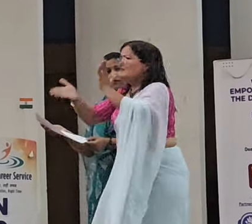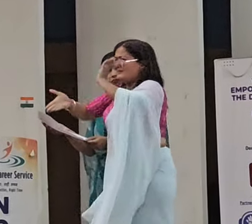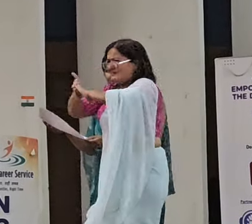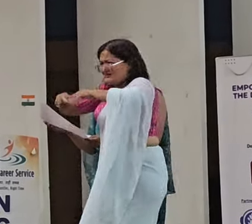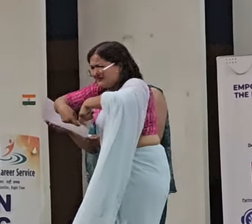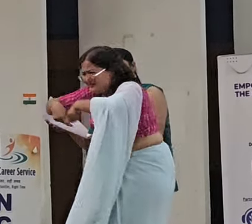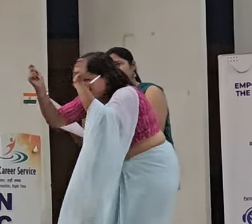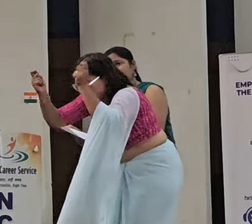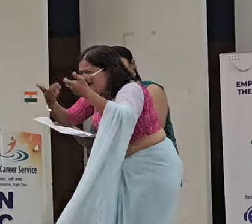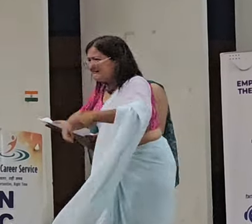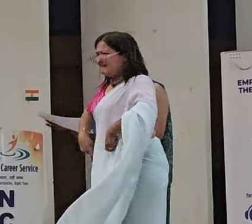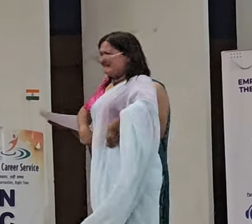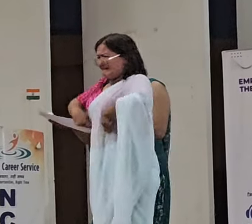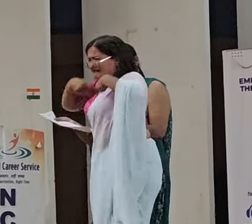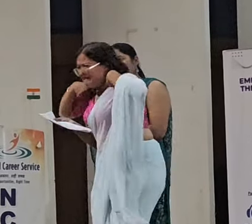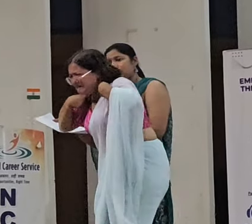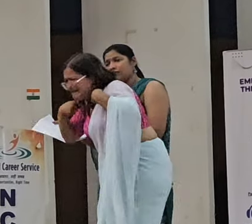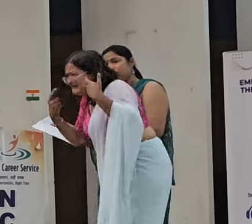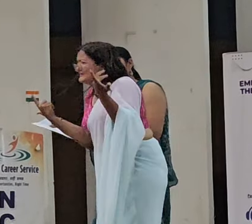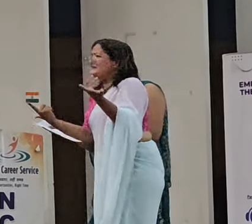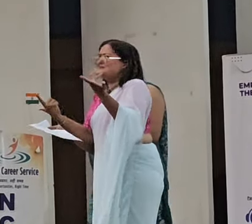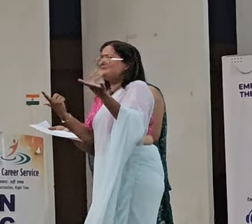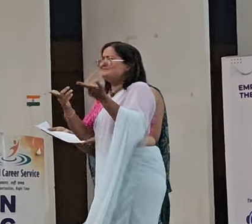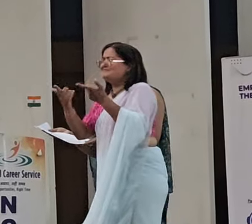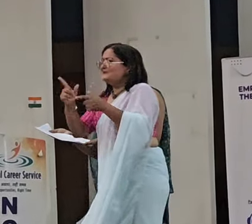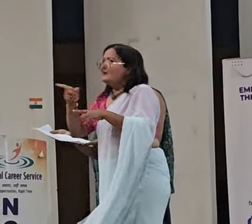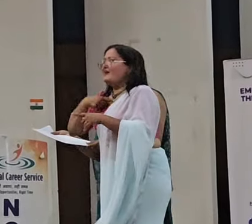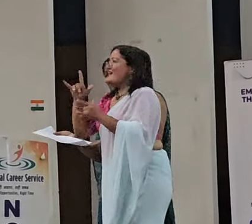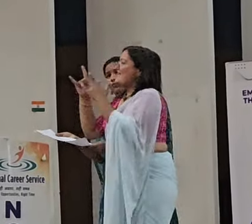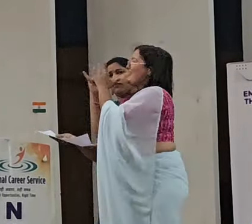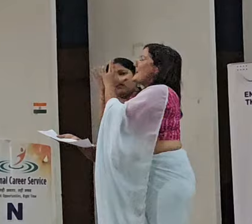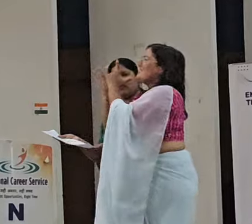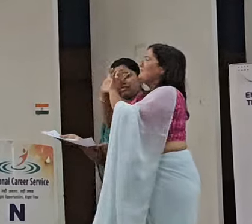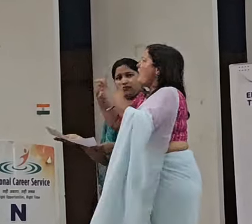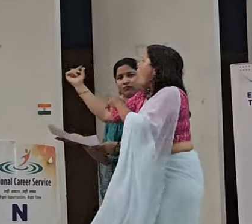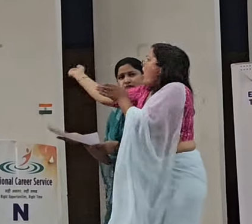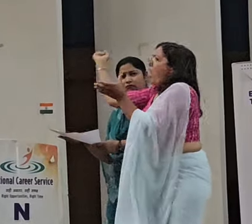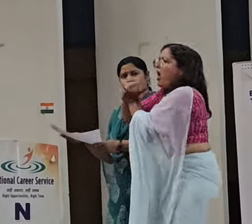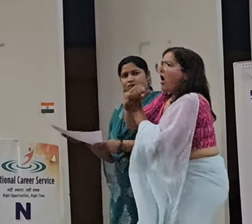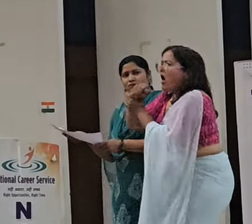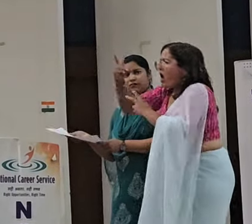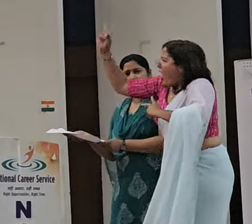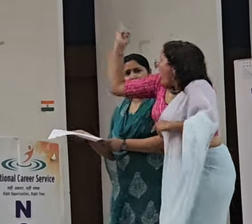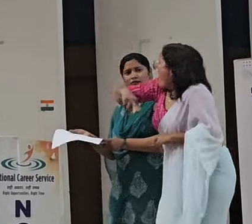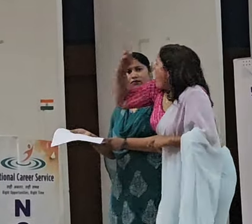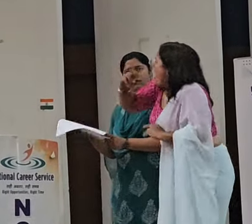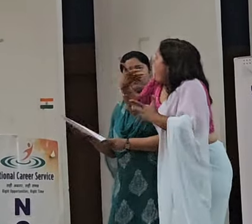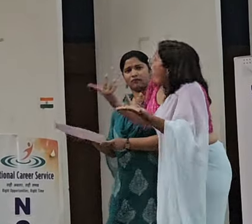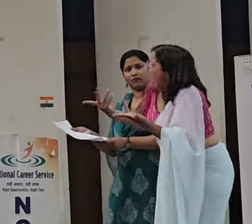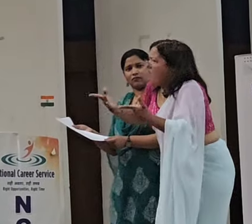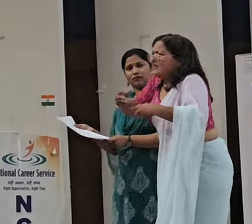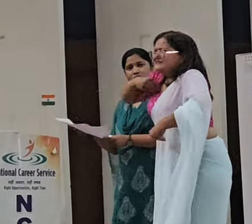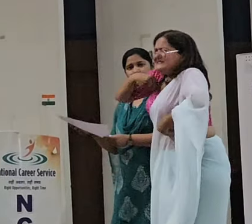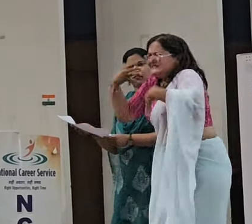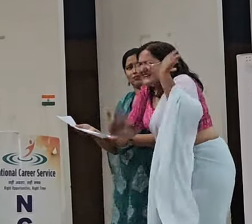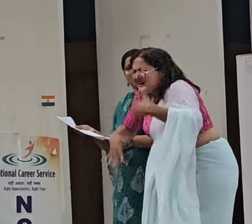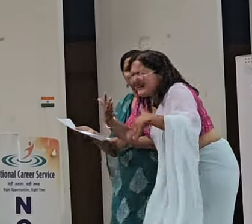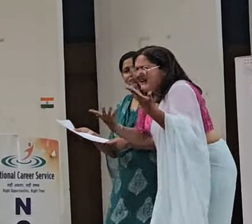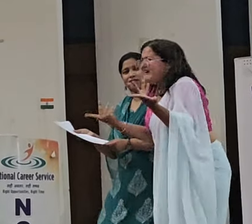एक एडवोकेट आएंगे जैसे कि जो पूरा आपको क्रिमिनल केसेस के बारे में बताएंगे। काफी लोग जानते हैं कि जो रिलेशनशिप में भी